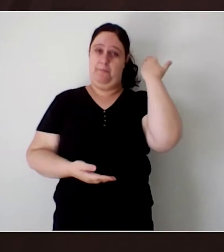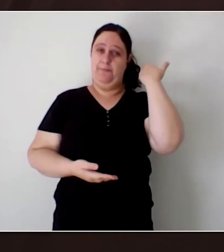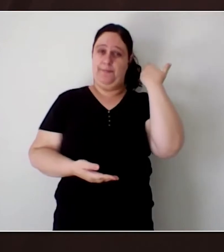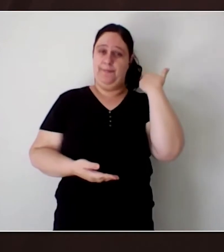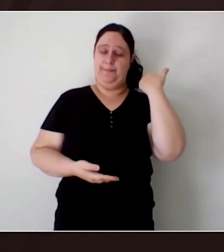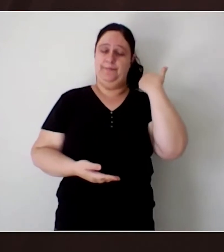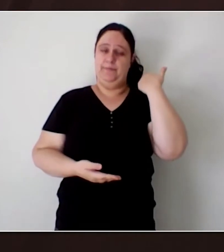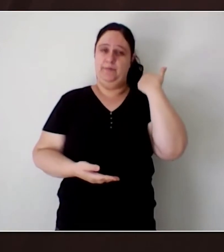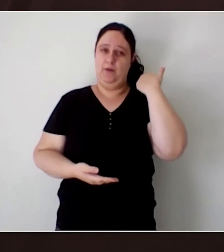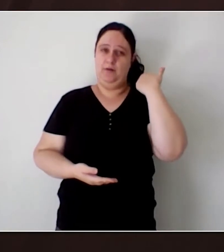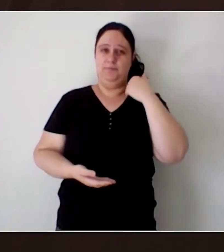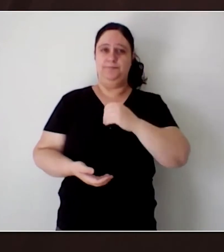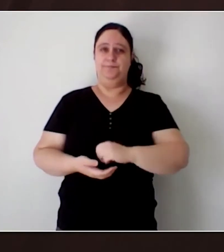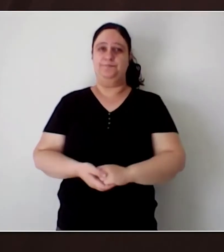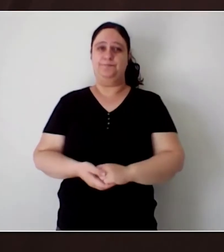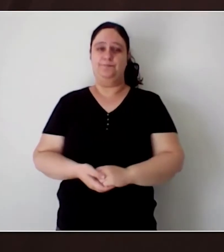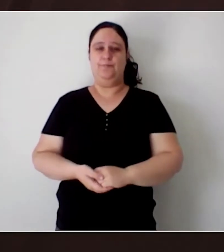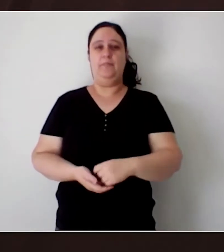havia uns